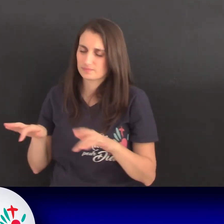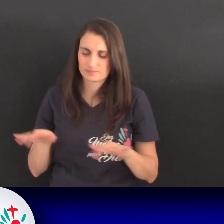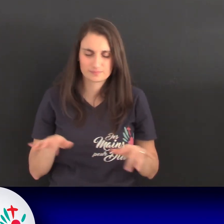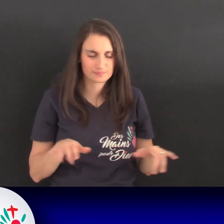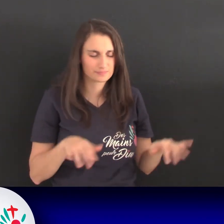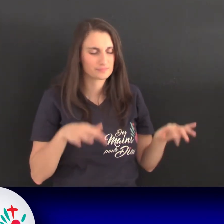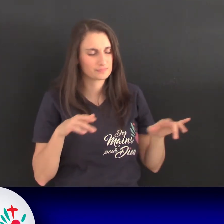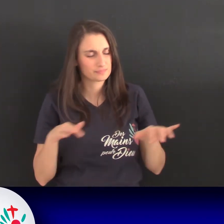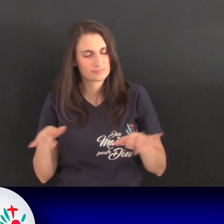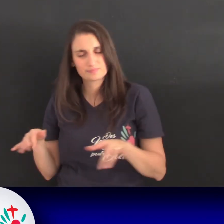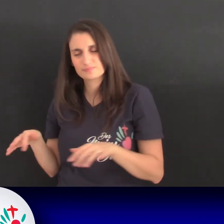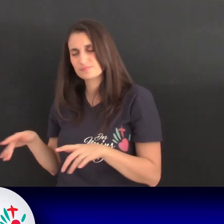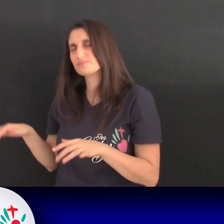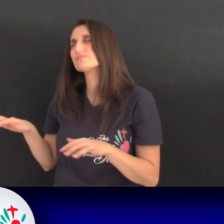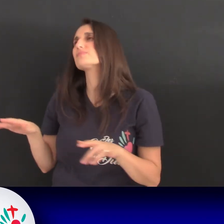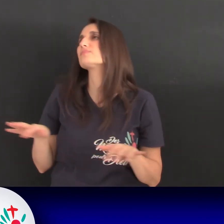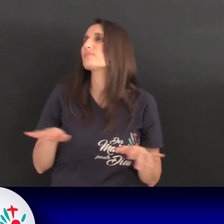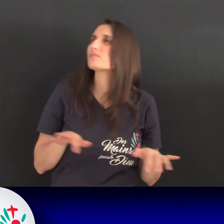Jésus.